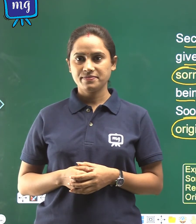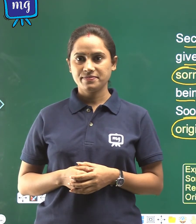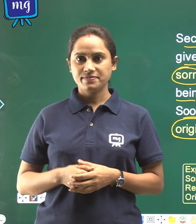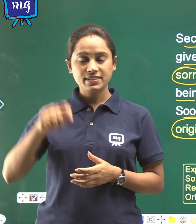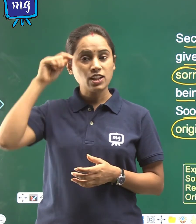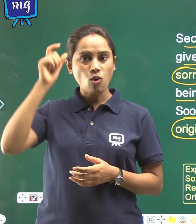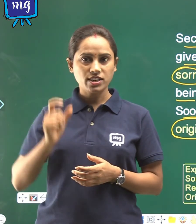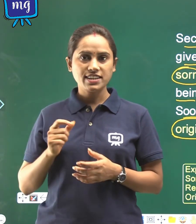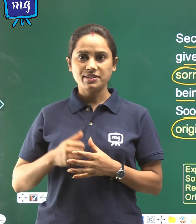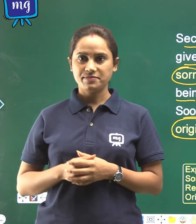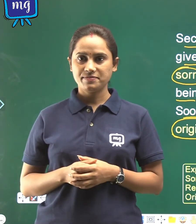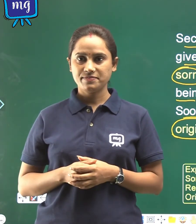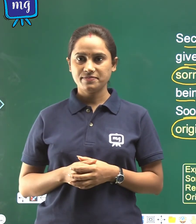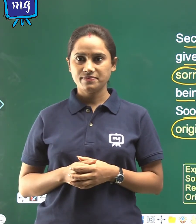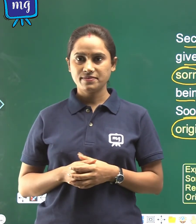ओरिजिनल,